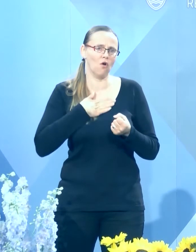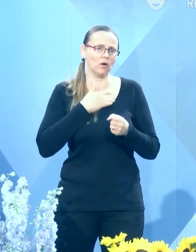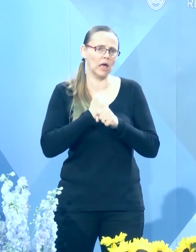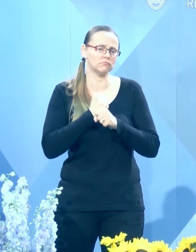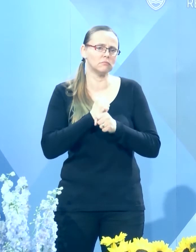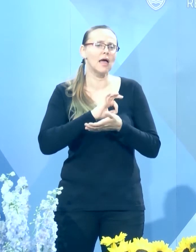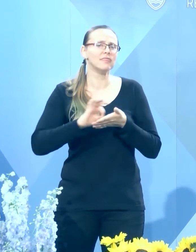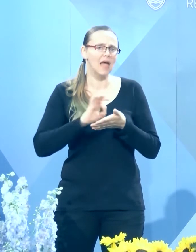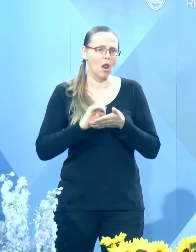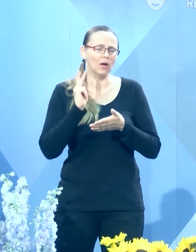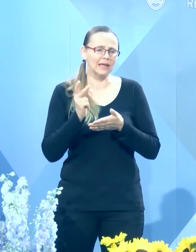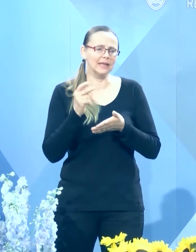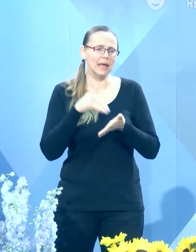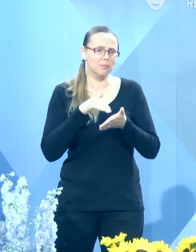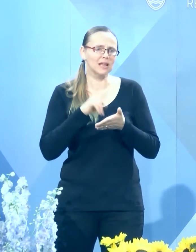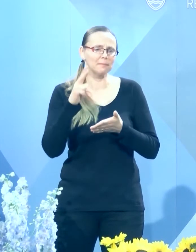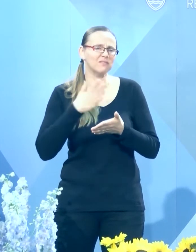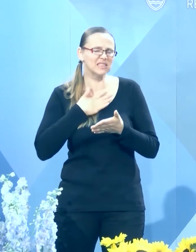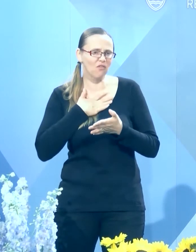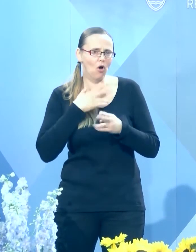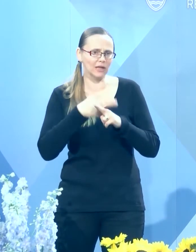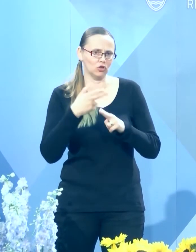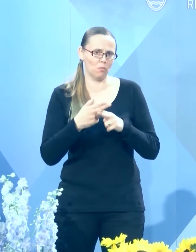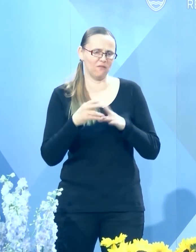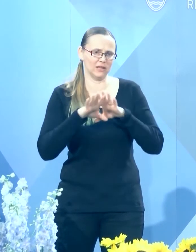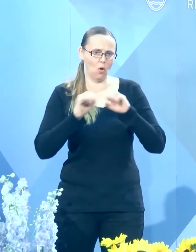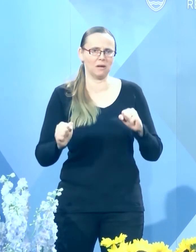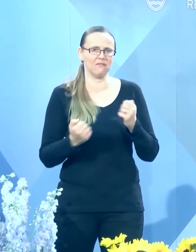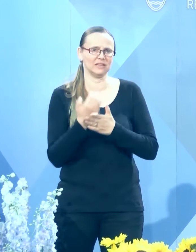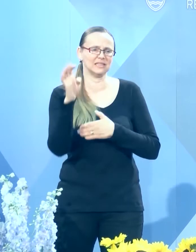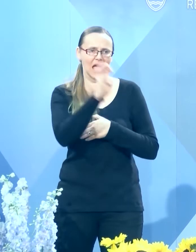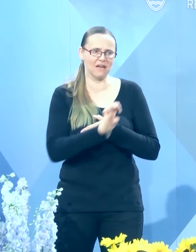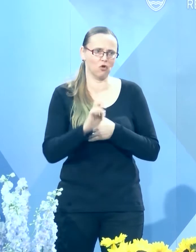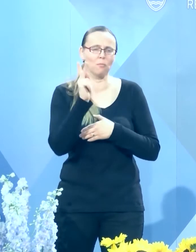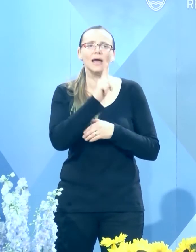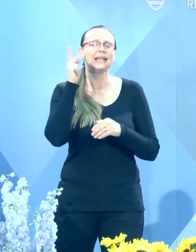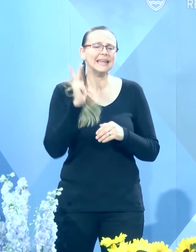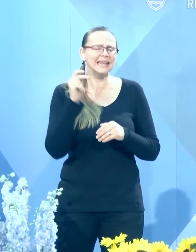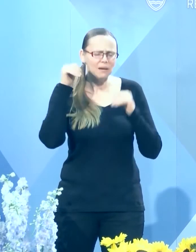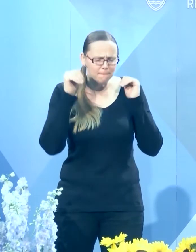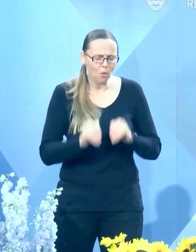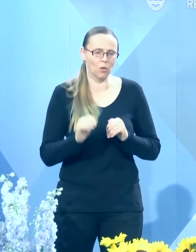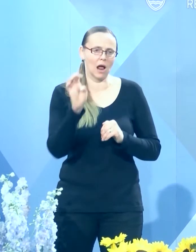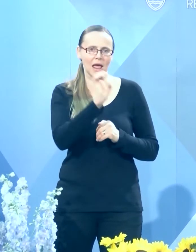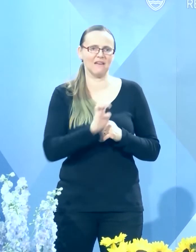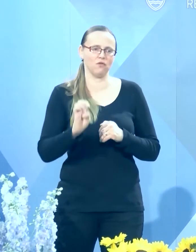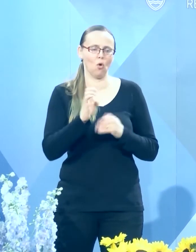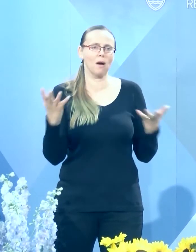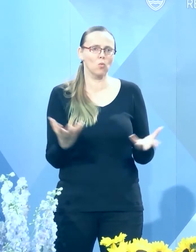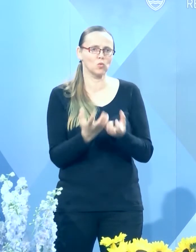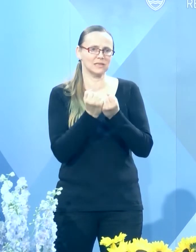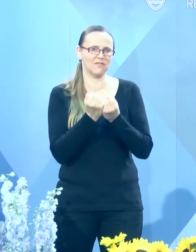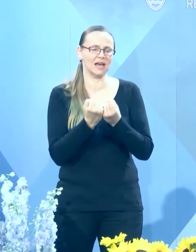ki jih je treba v matični domovini opraviti za Evropo in ki jih mora Evropa